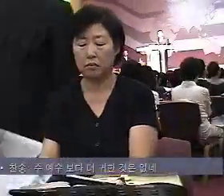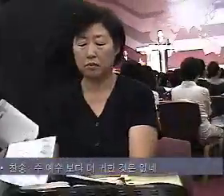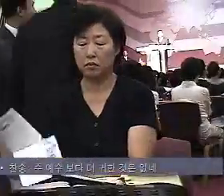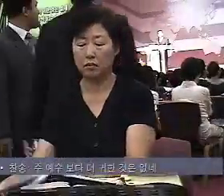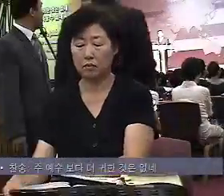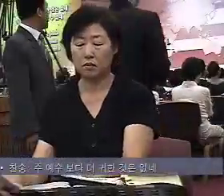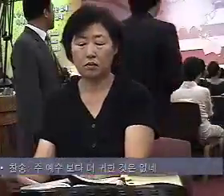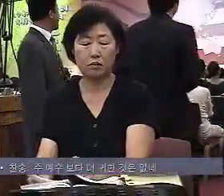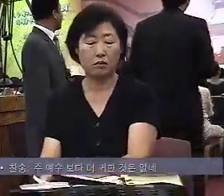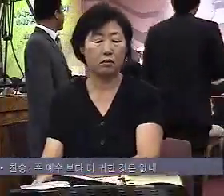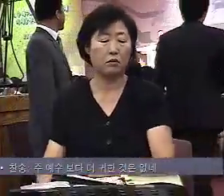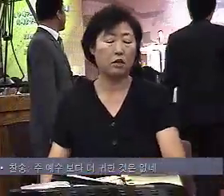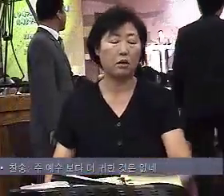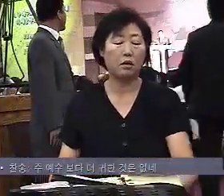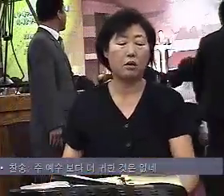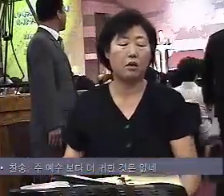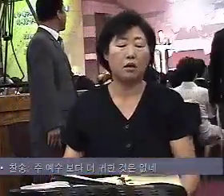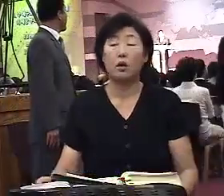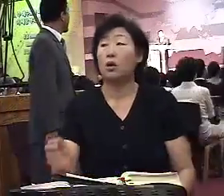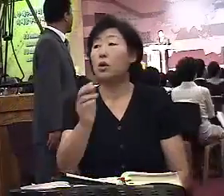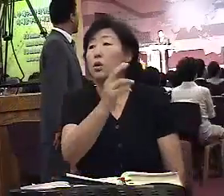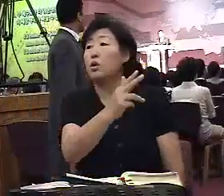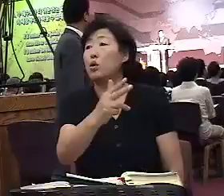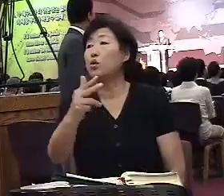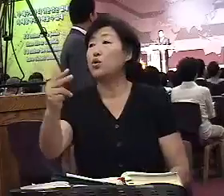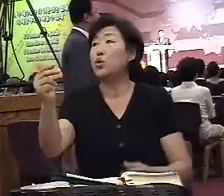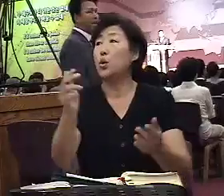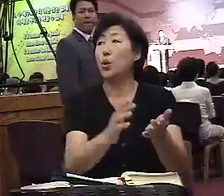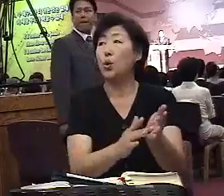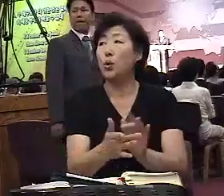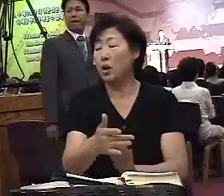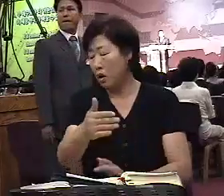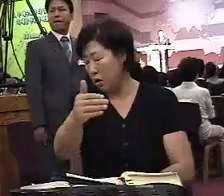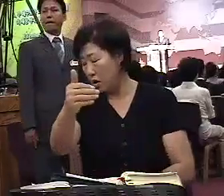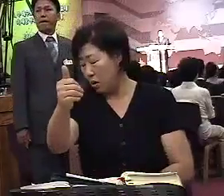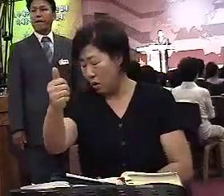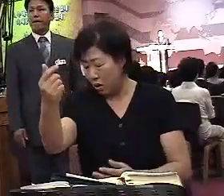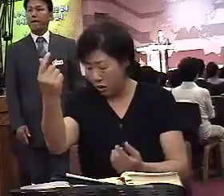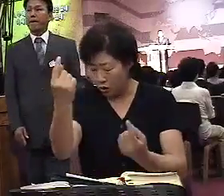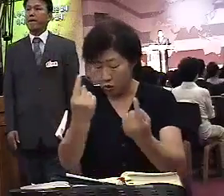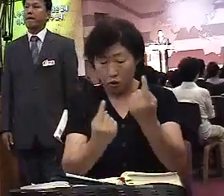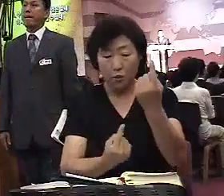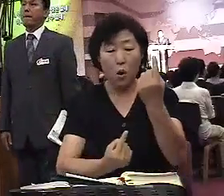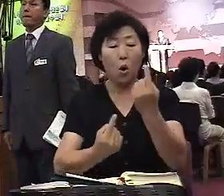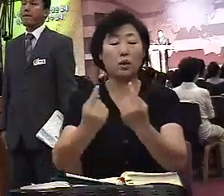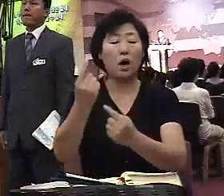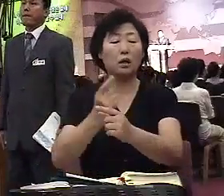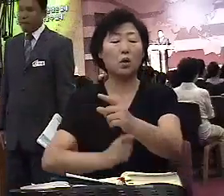주의